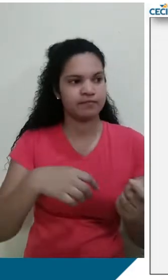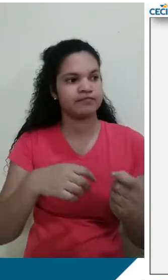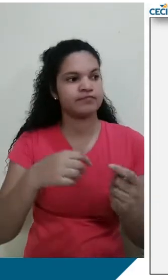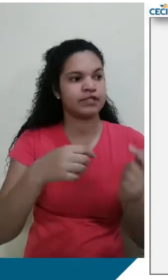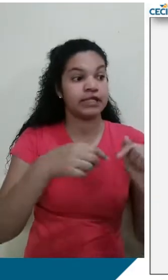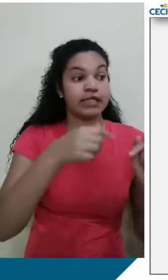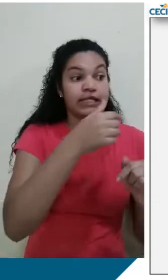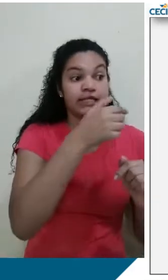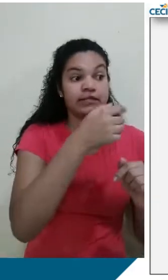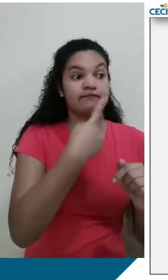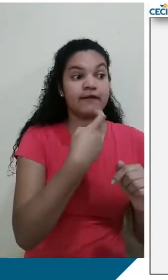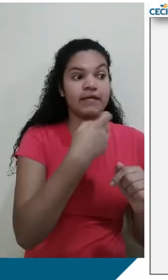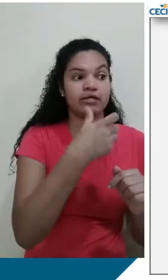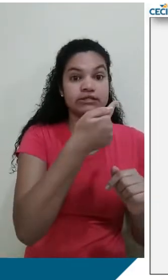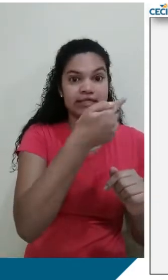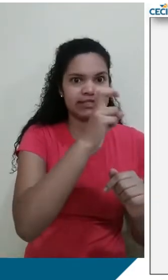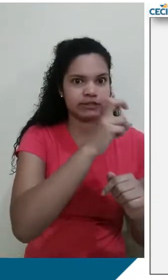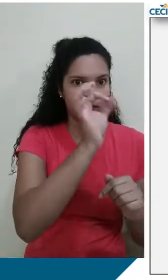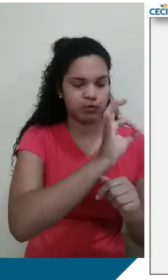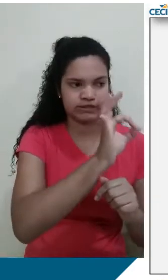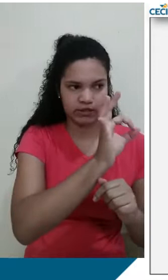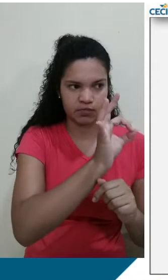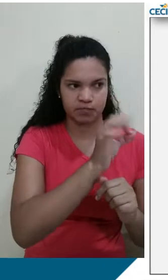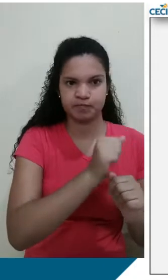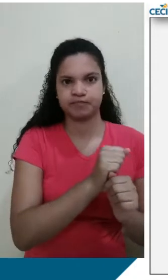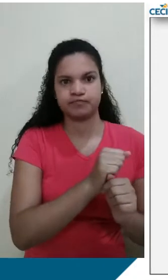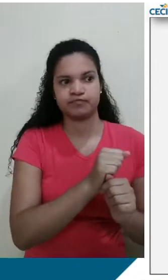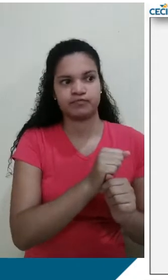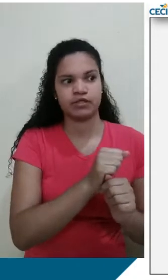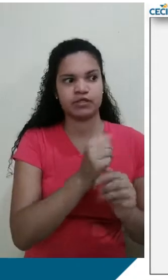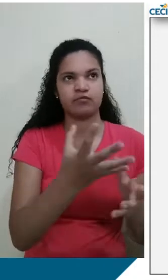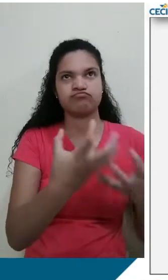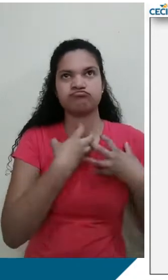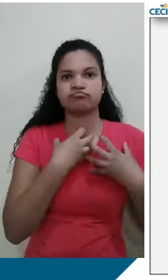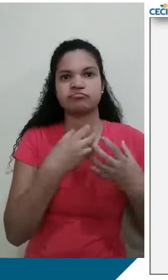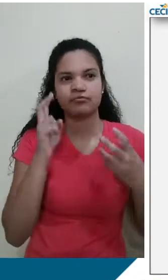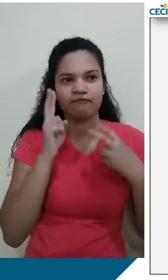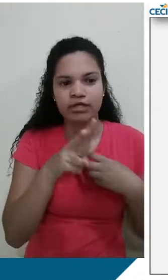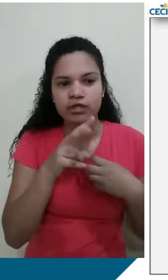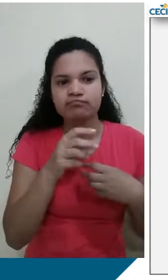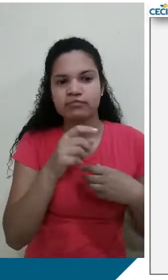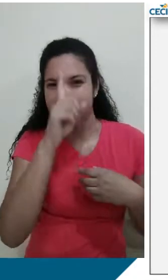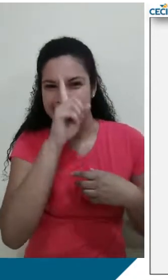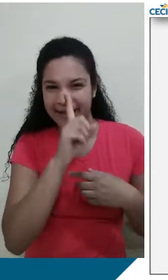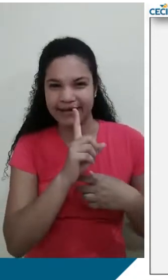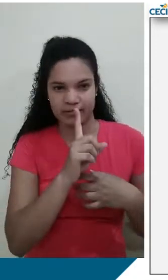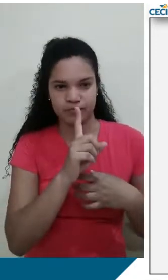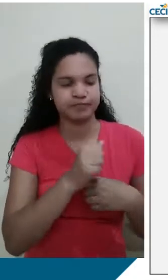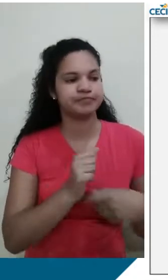em 75%, sendo interpretado pelo cérebro, segundo o enunciado da questão, com uma sensação de cor